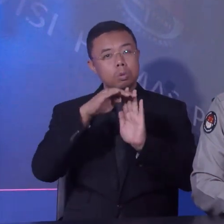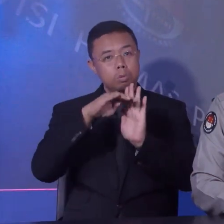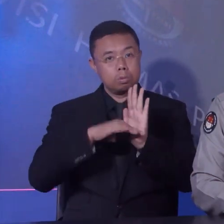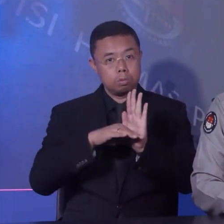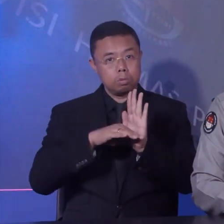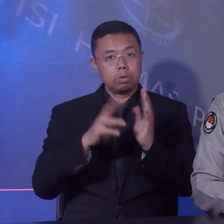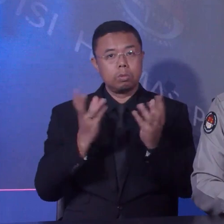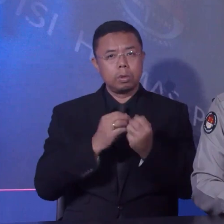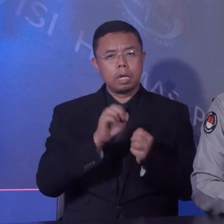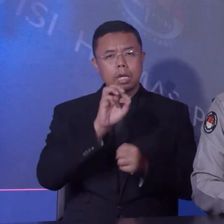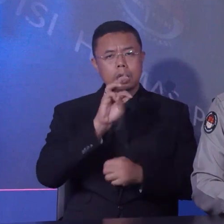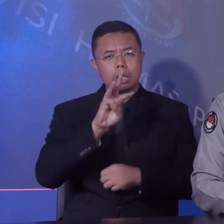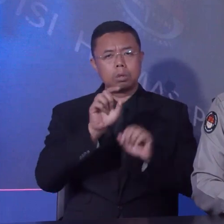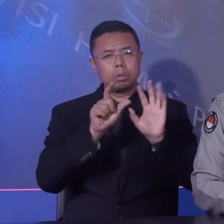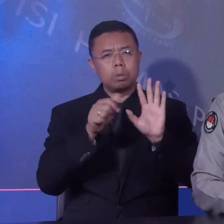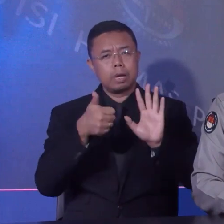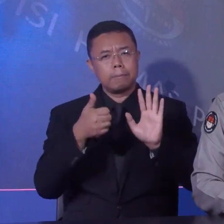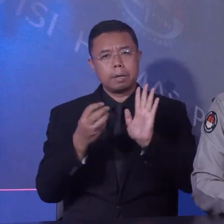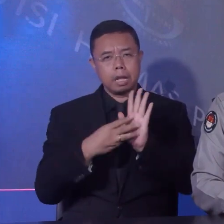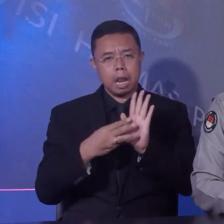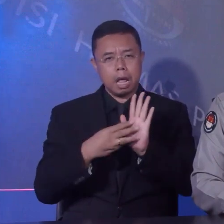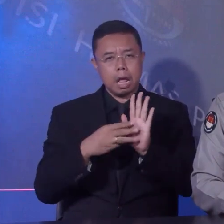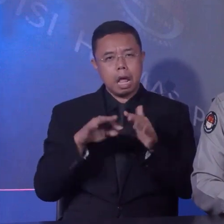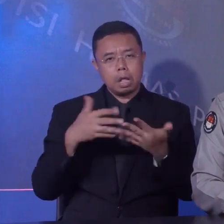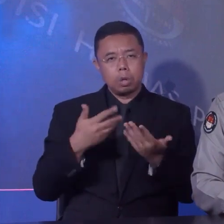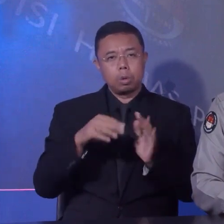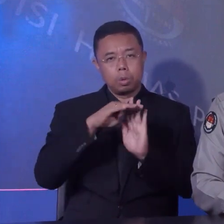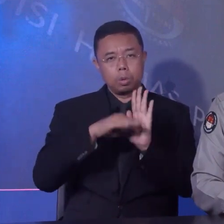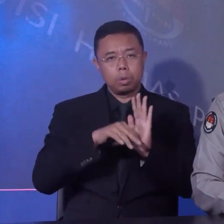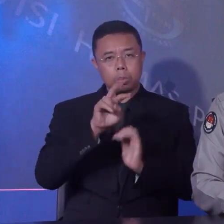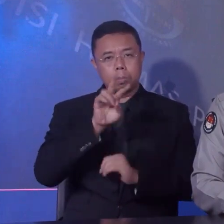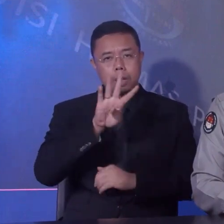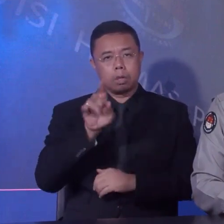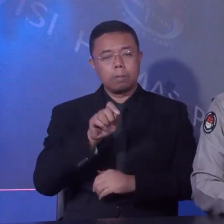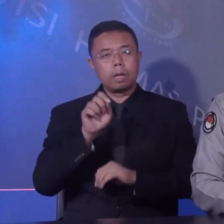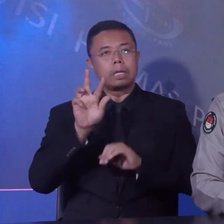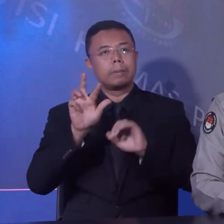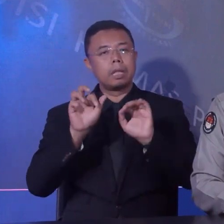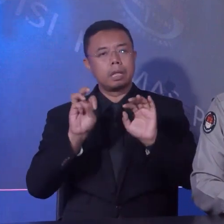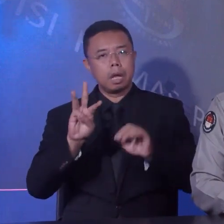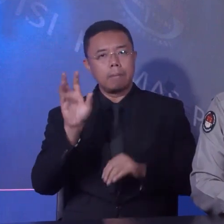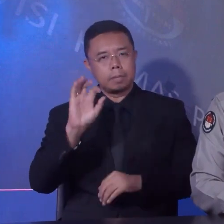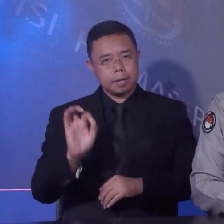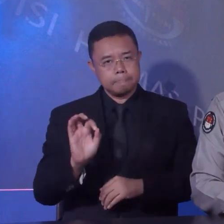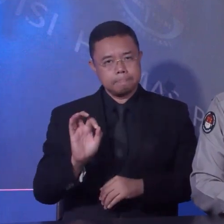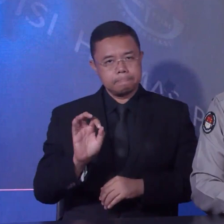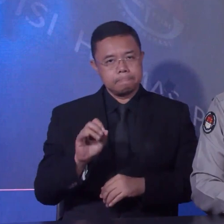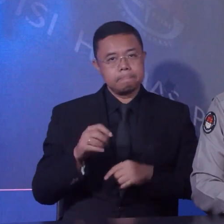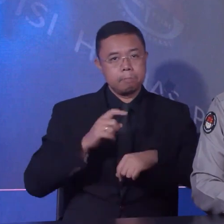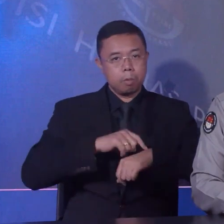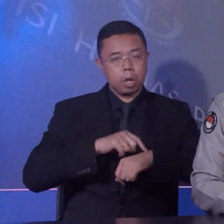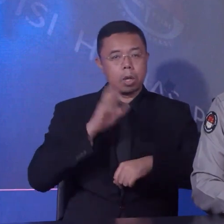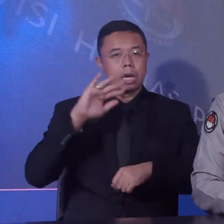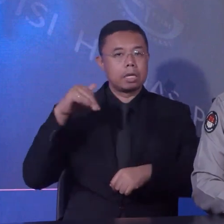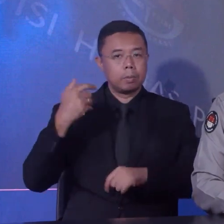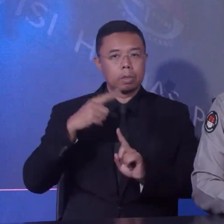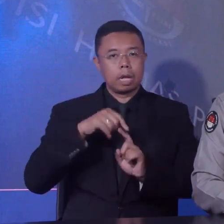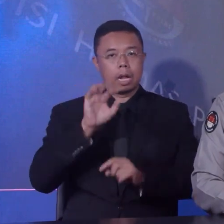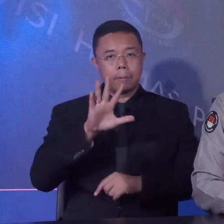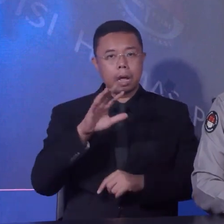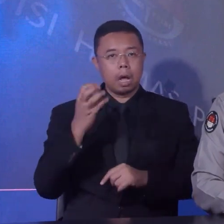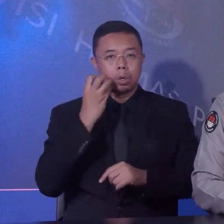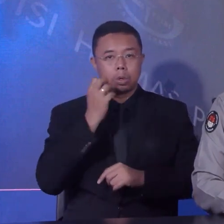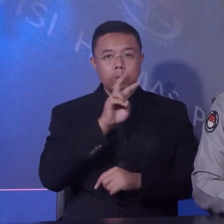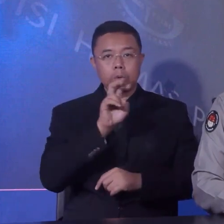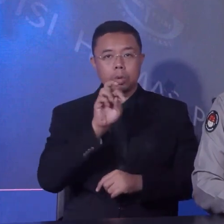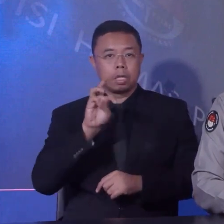sebanyak 376 kasus atau 24,93% yaitu pada hari Sabtu 5 agustus